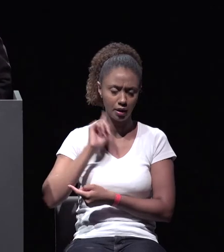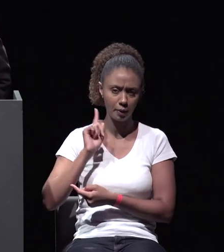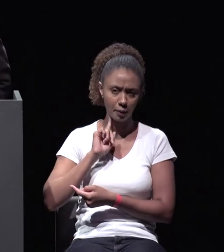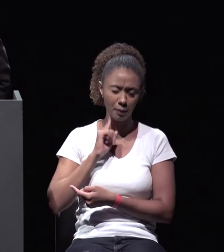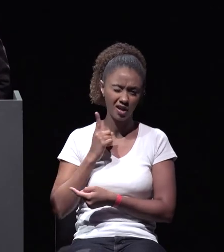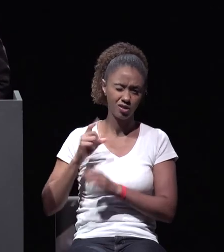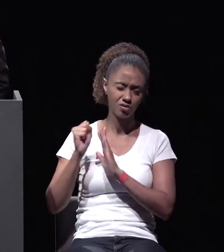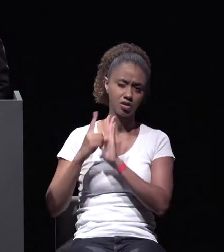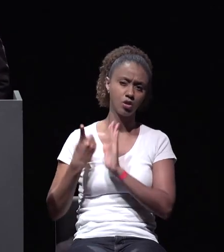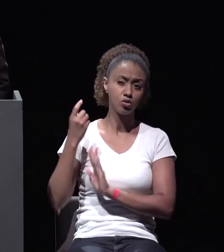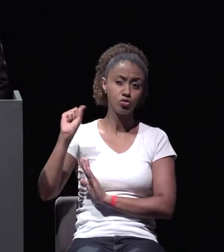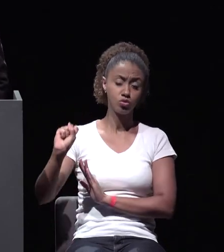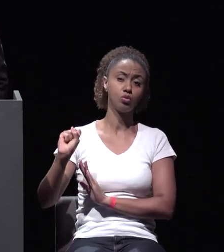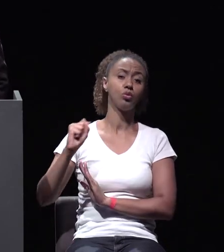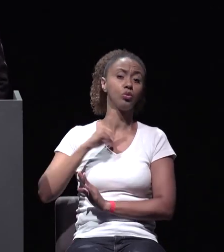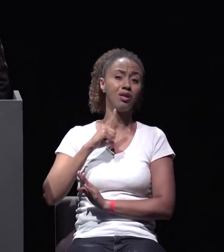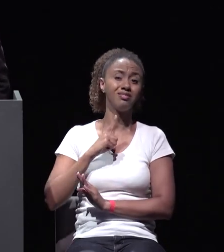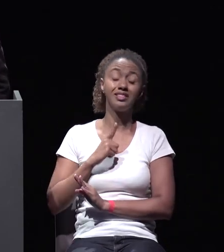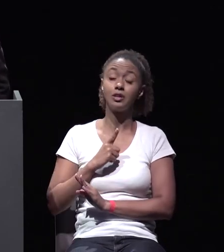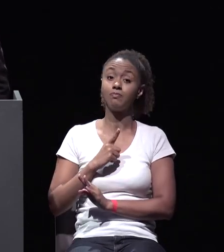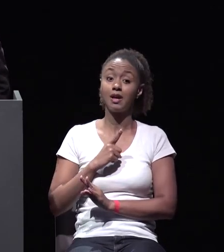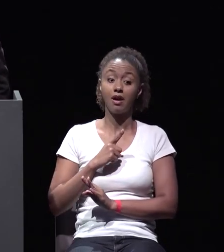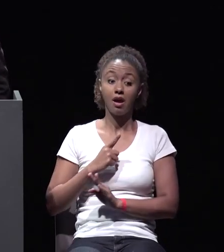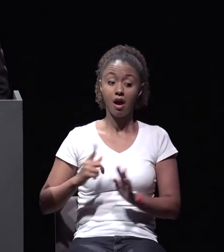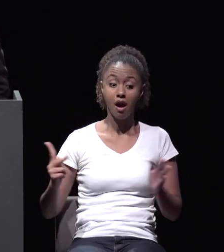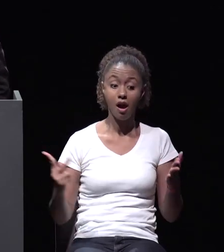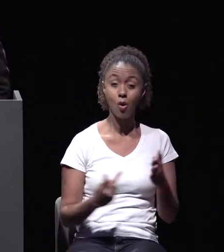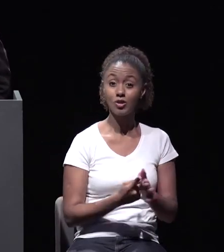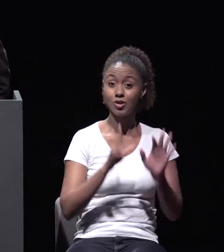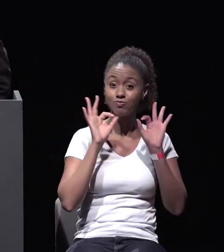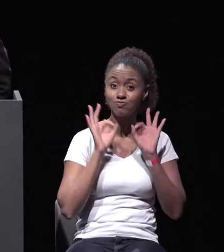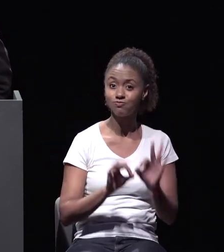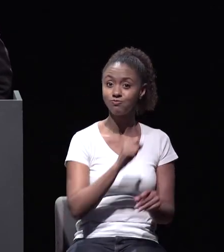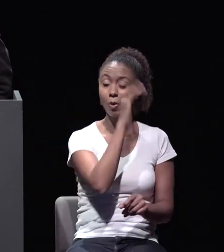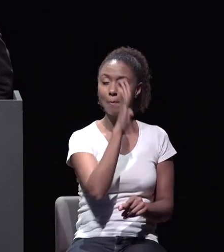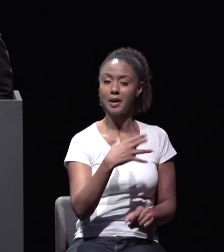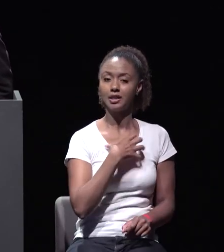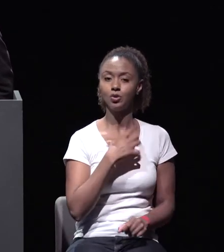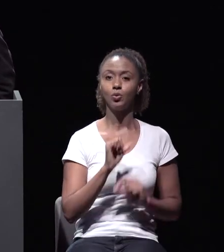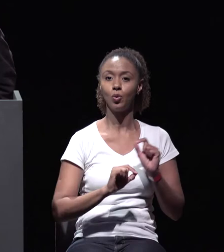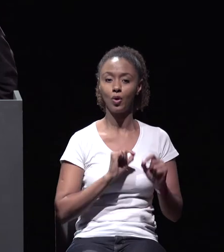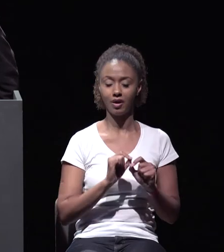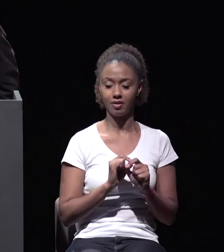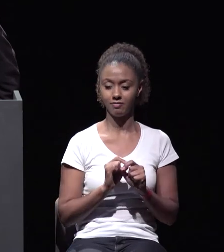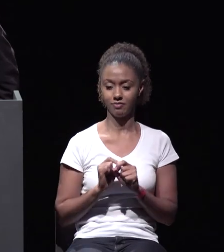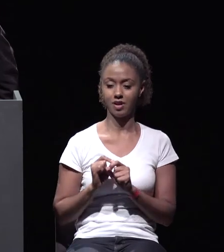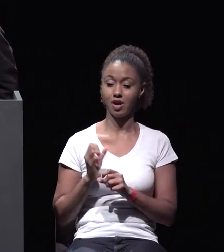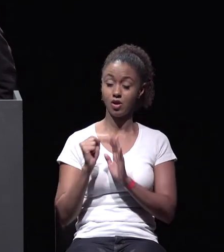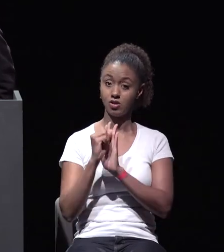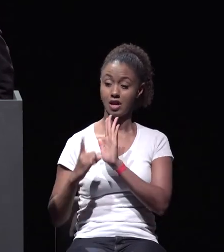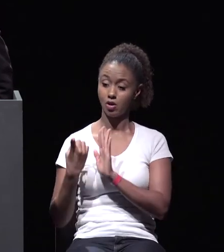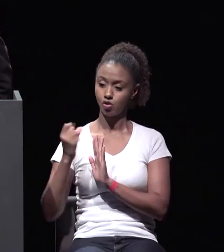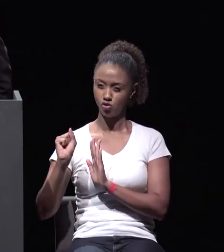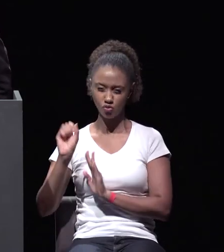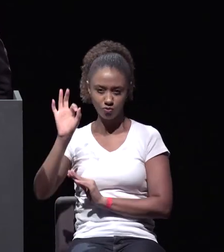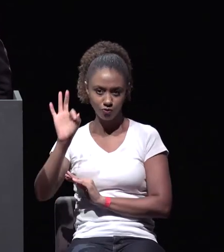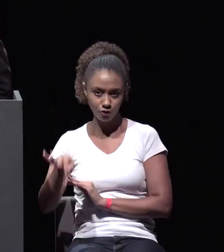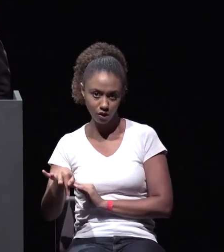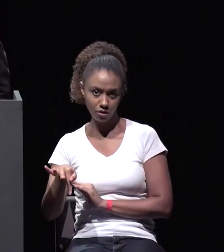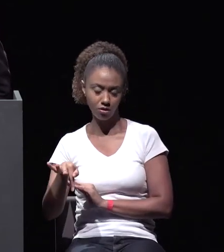muito particular é um fenômeno muito brasileiro de vincular o o final do século 18 a produção que hoje em dia a